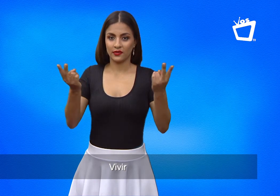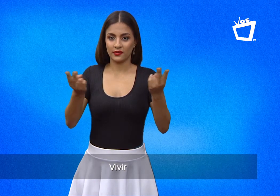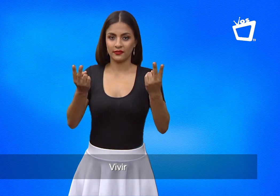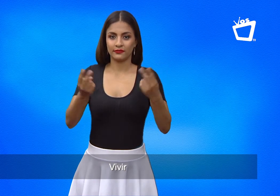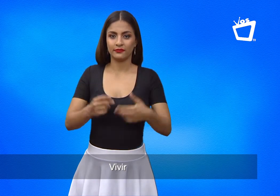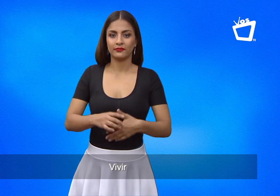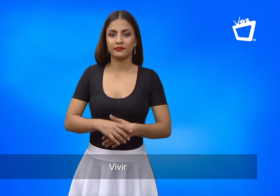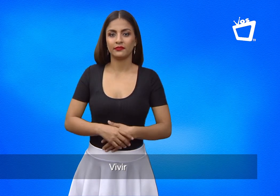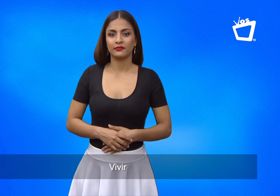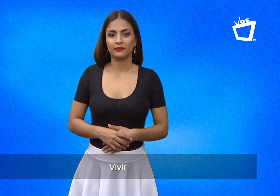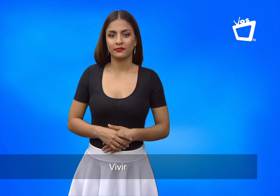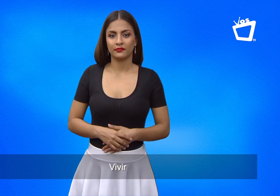Vivir.